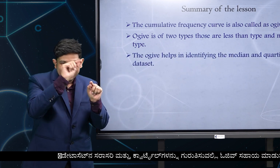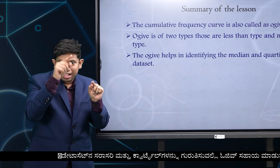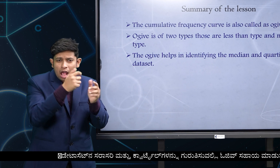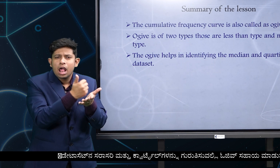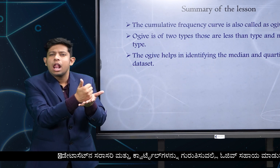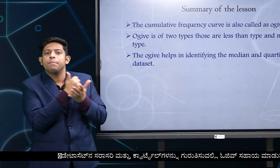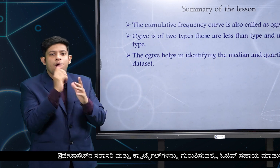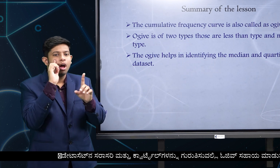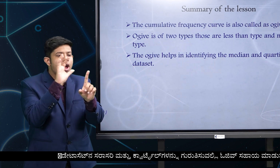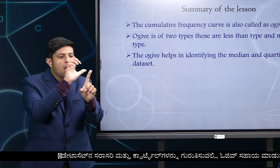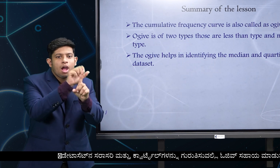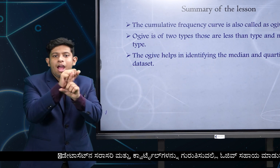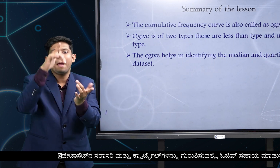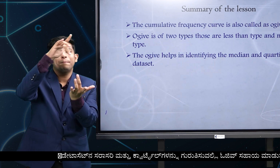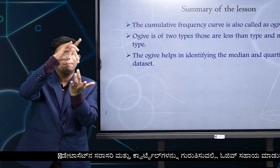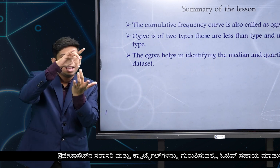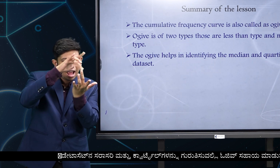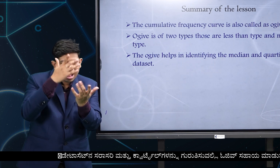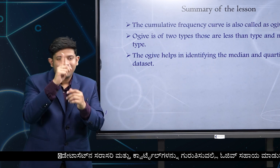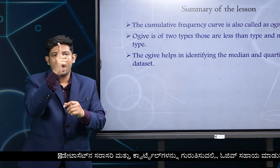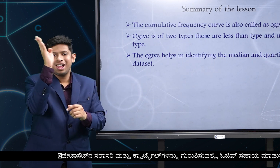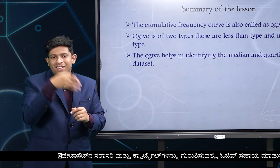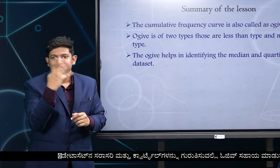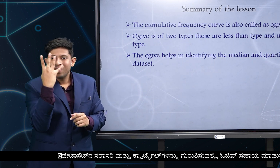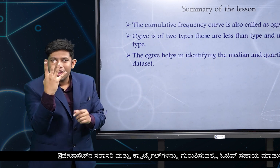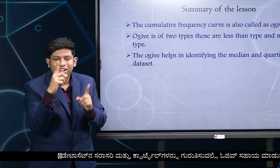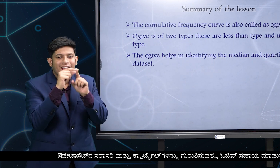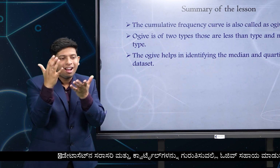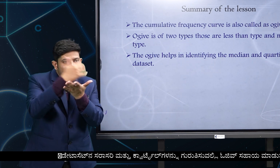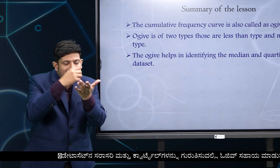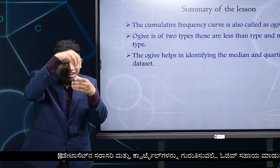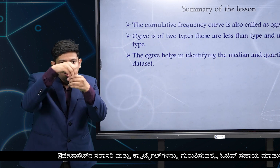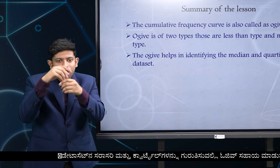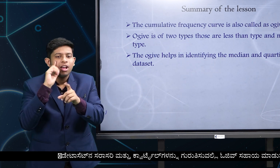ಮತ್ತು ಕ್ವಾರ್ಟೈಲ್ಗಳನ್ನು ಗುರುತಿಸುವಲ್ಲಿ ಓಜಿವ್ ಸಹಾಯ ಮಾಡುತ್ತದೆ.